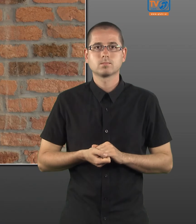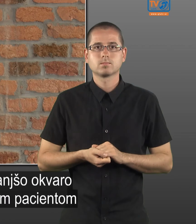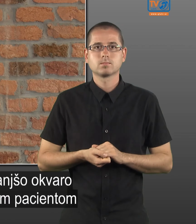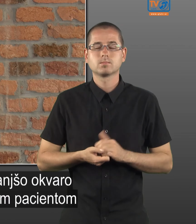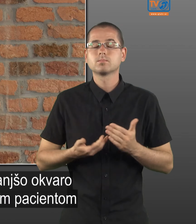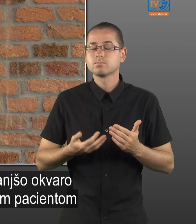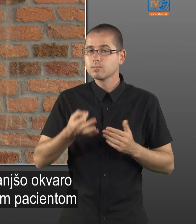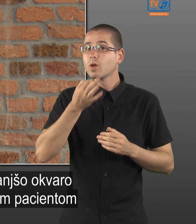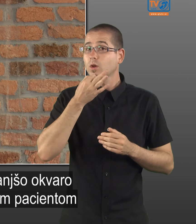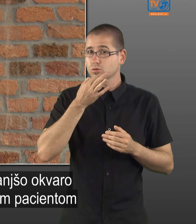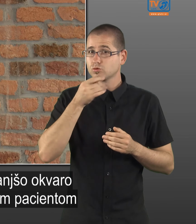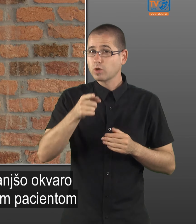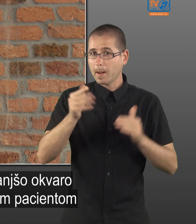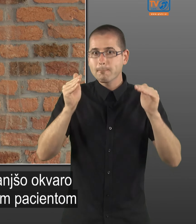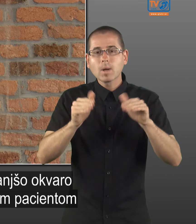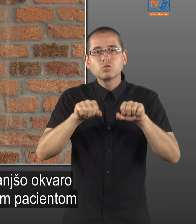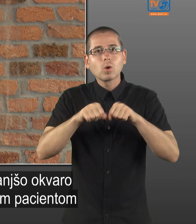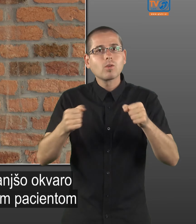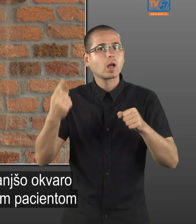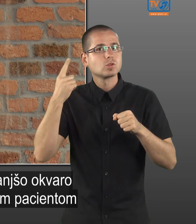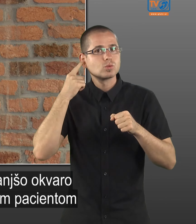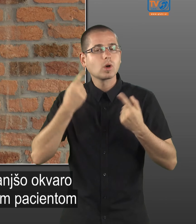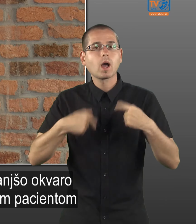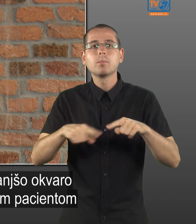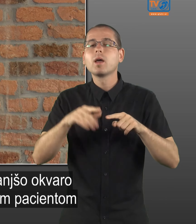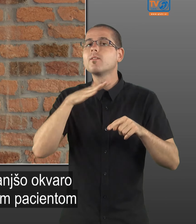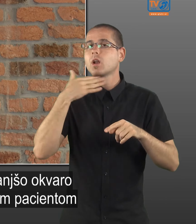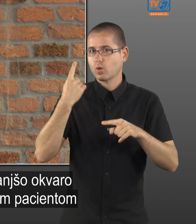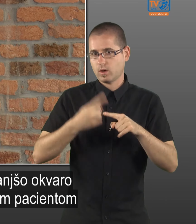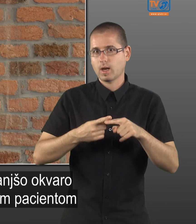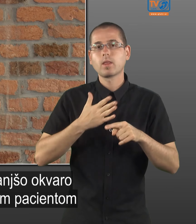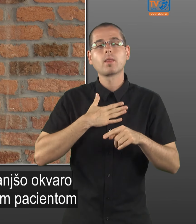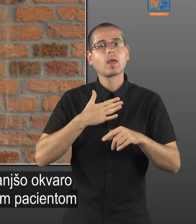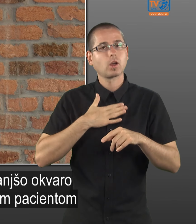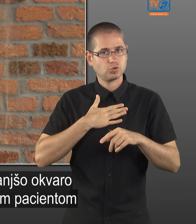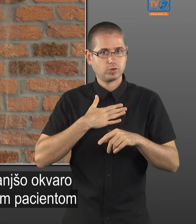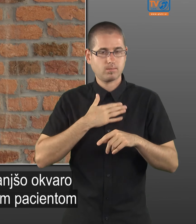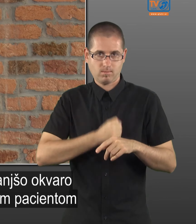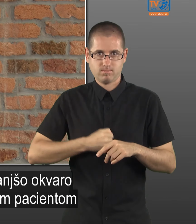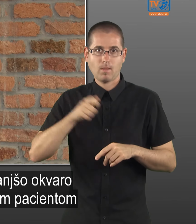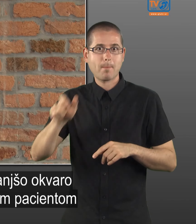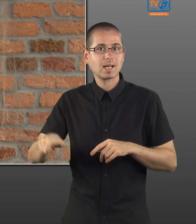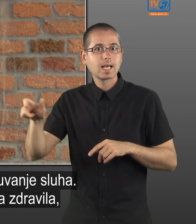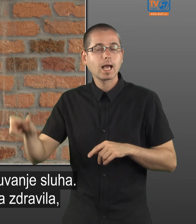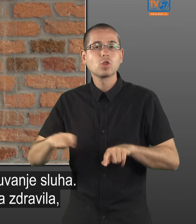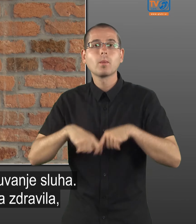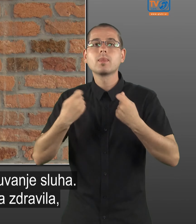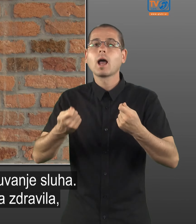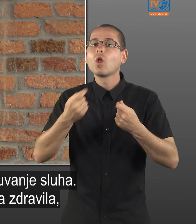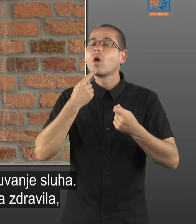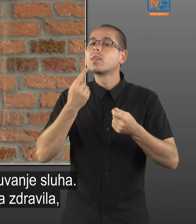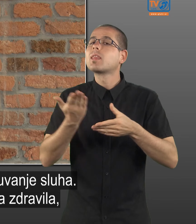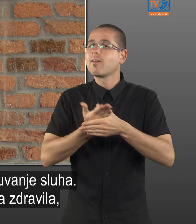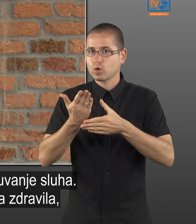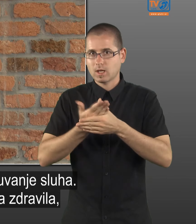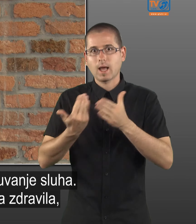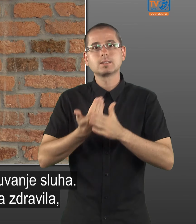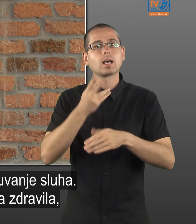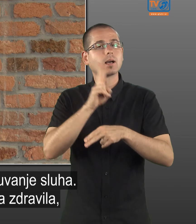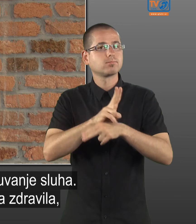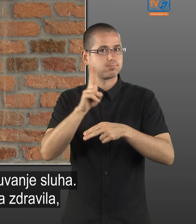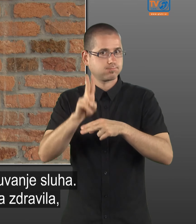Kadar gre že za manjšo okvaro sluha, mi dosti krat našim pacijentom damo na vodila za